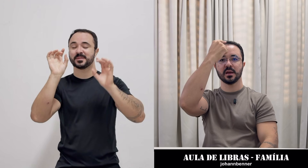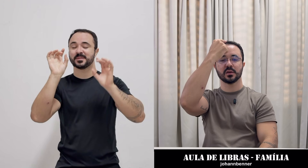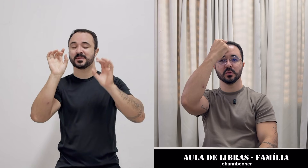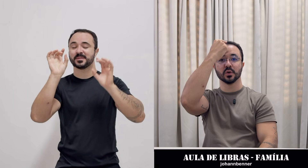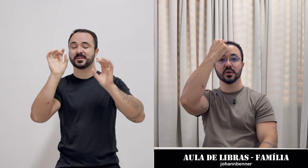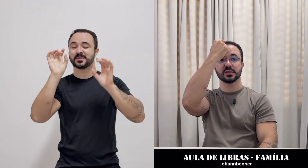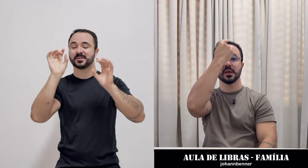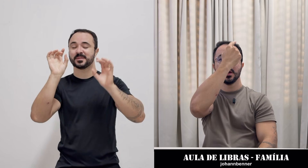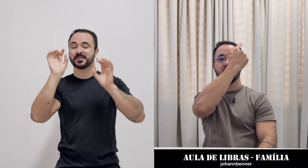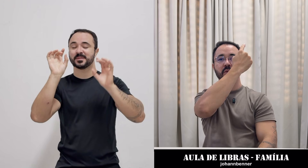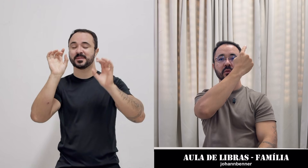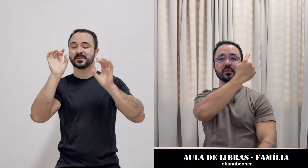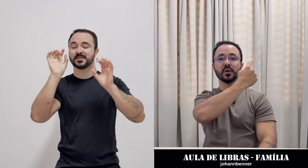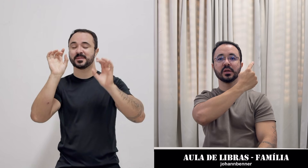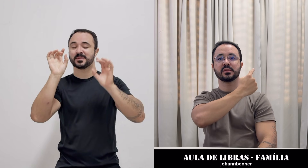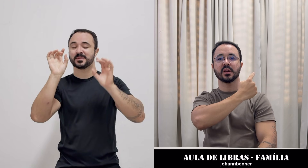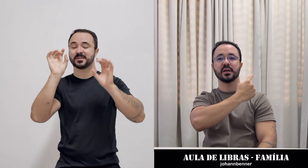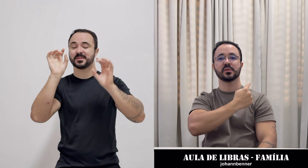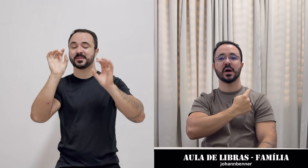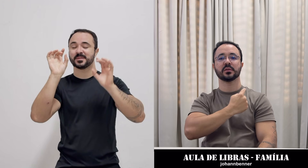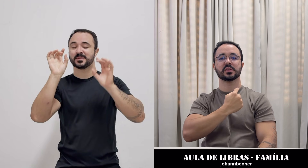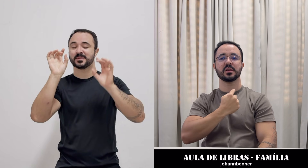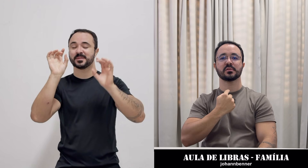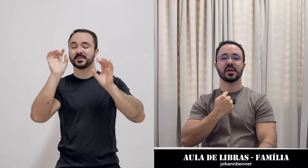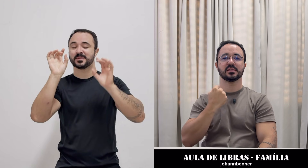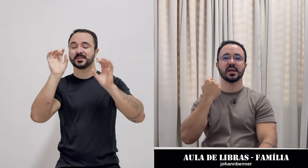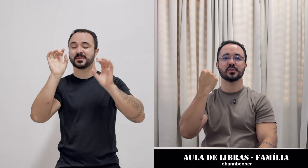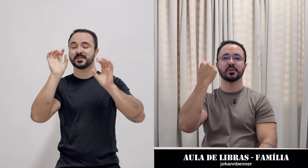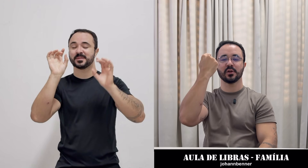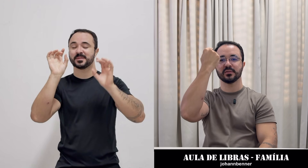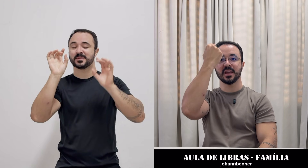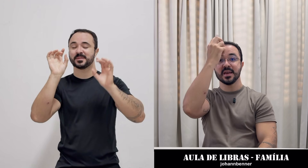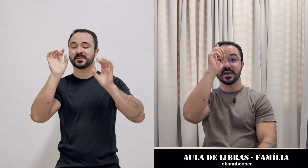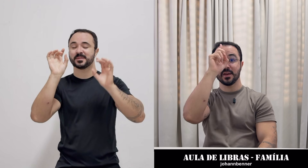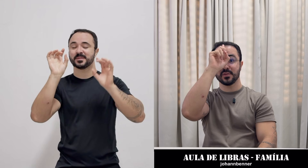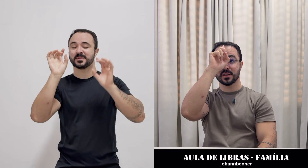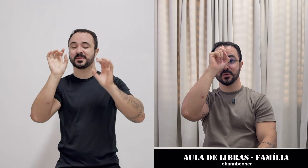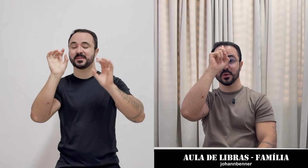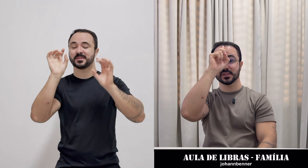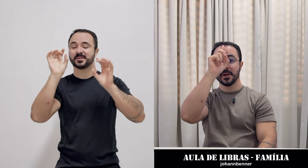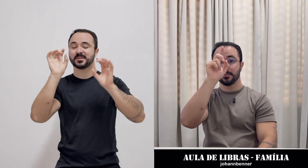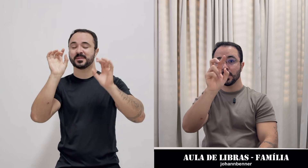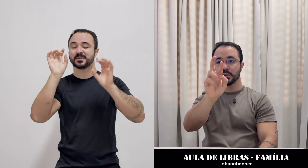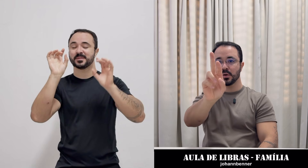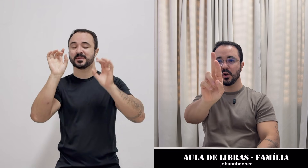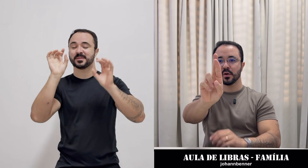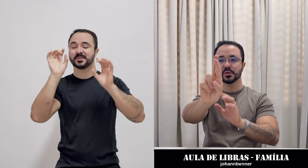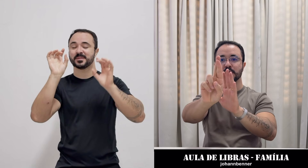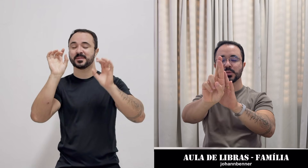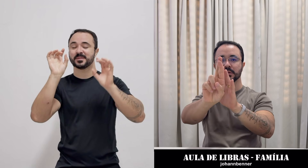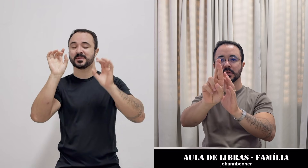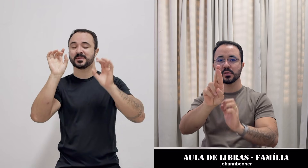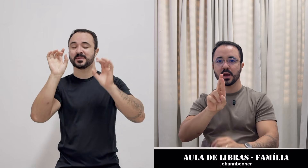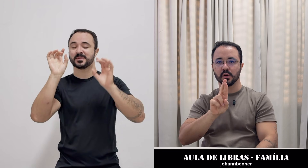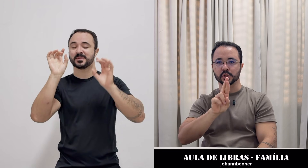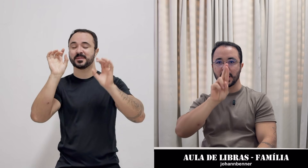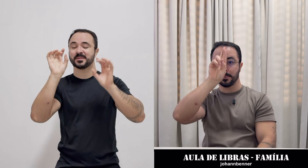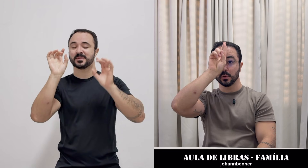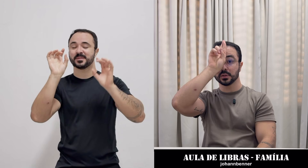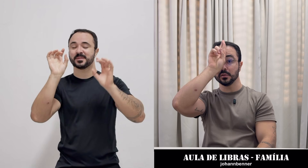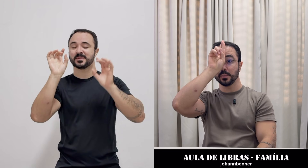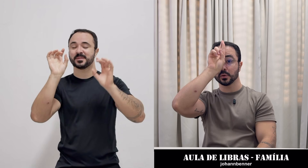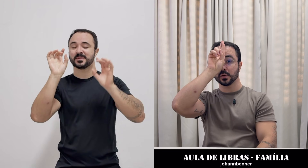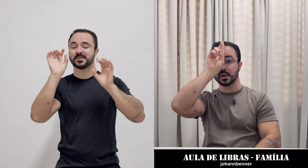E aí tem aqui o 12, 1, 2, 3, 4, 5, 6, 7, 8, 9, né? E aí vem aqui o 12. Então quando eu coloco os dois ponteiros do